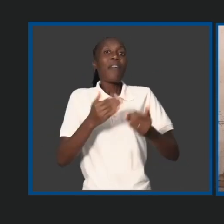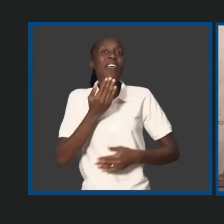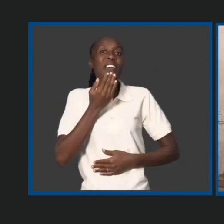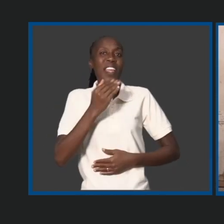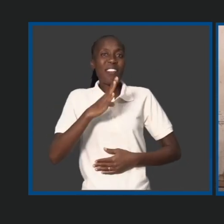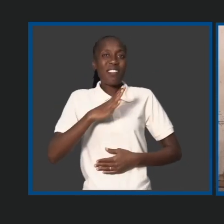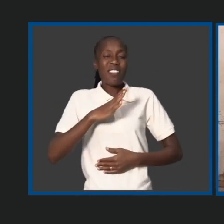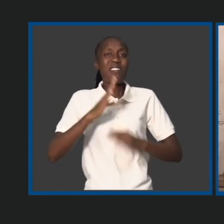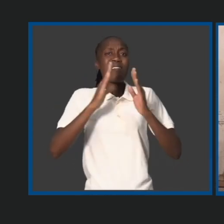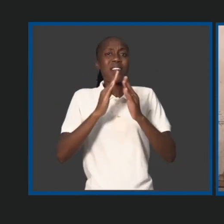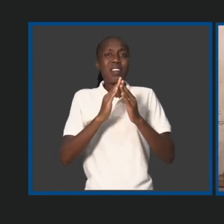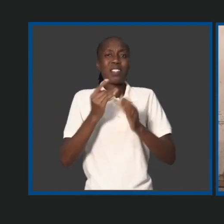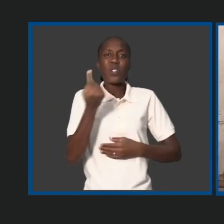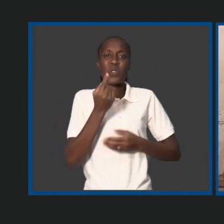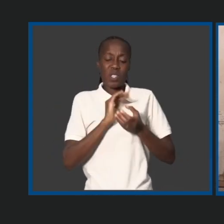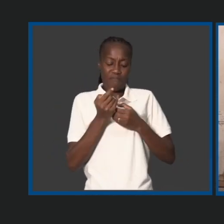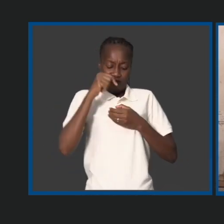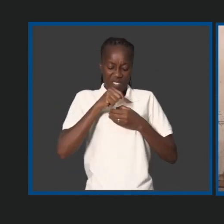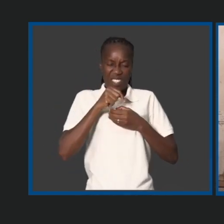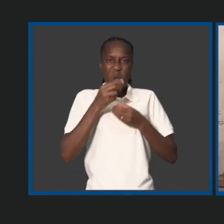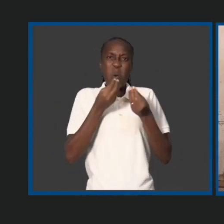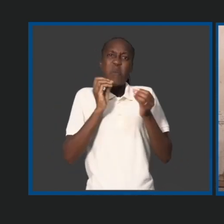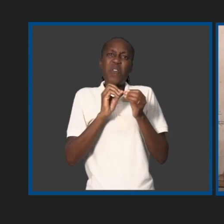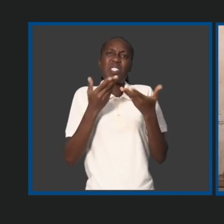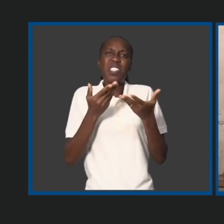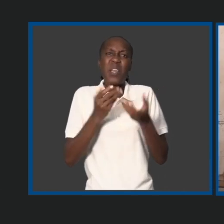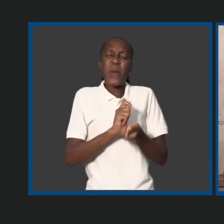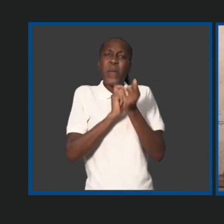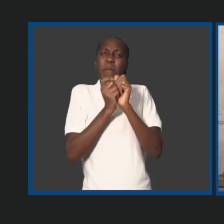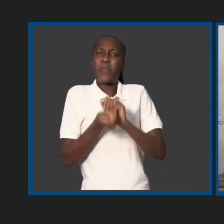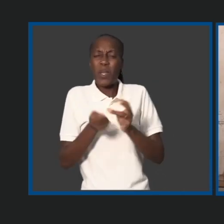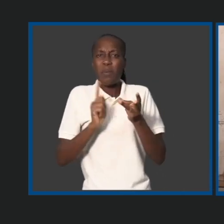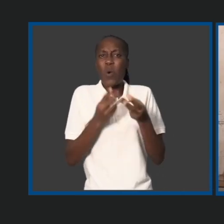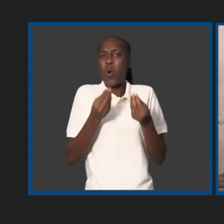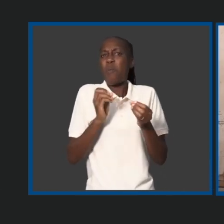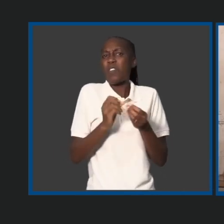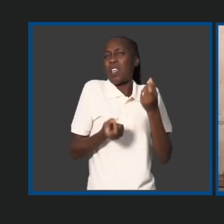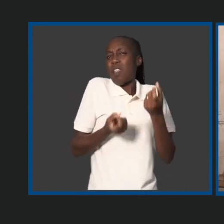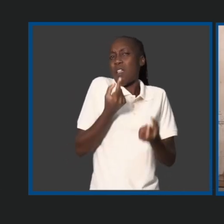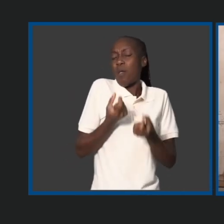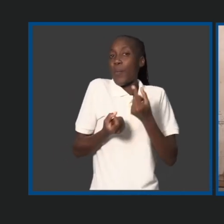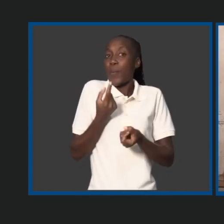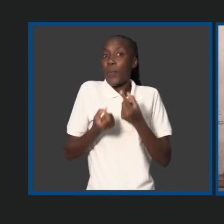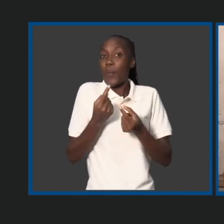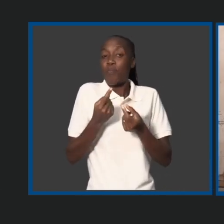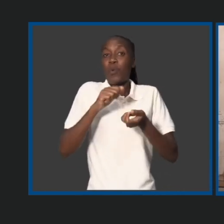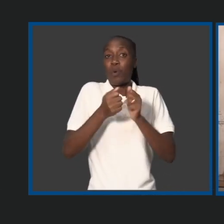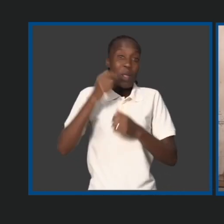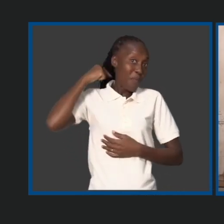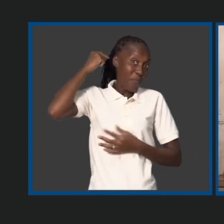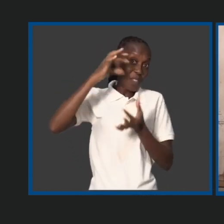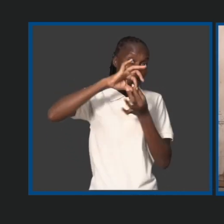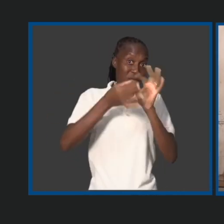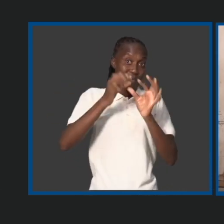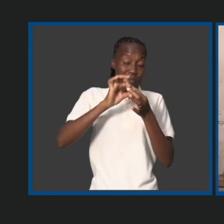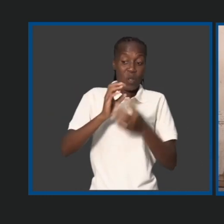restrito em casa, sem saber como reagir, como mudar, como se adaptar a certa lesão.